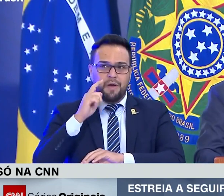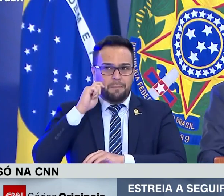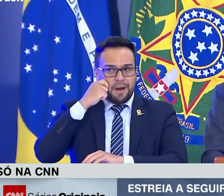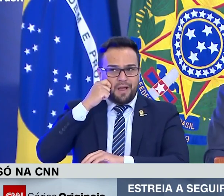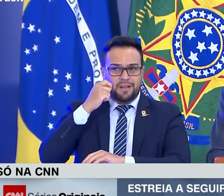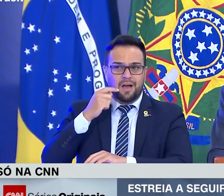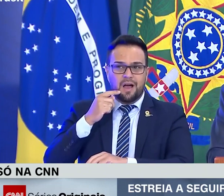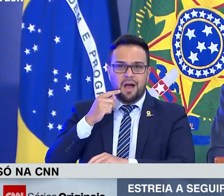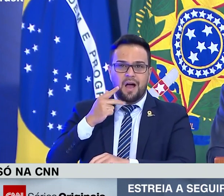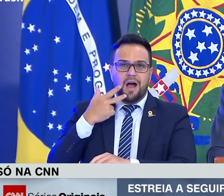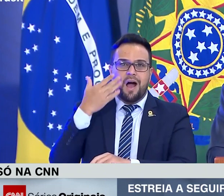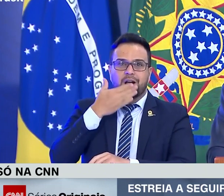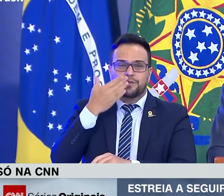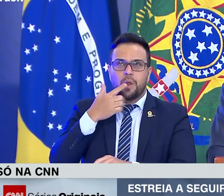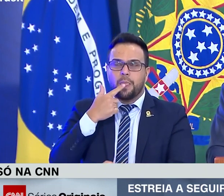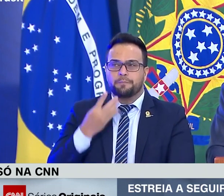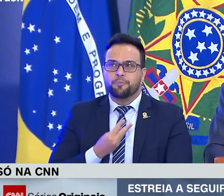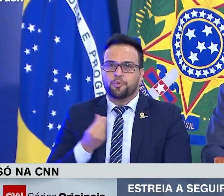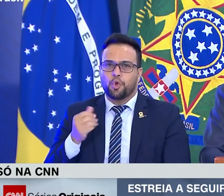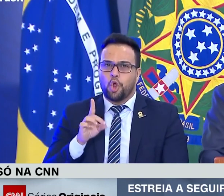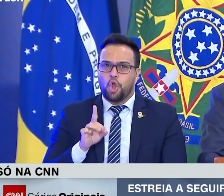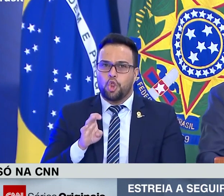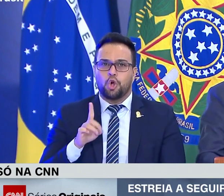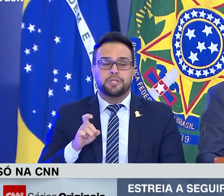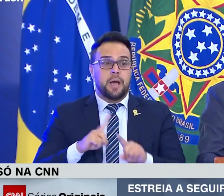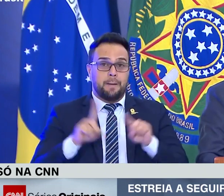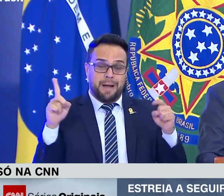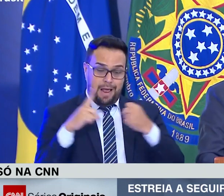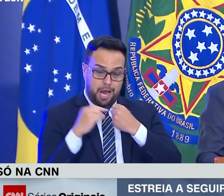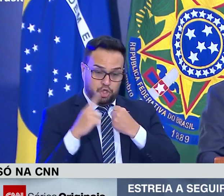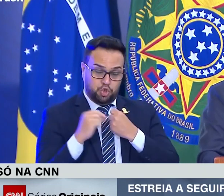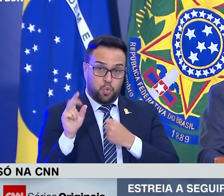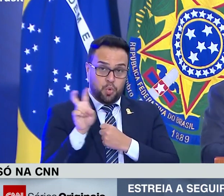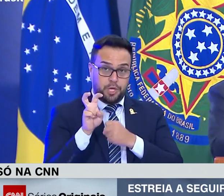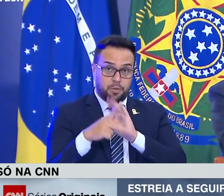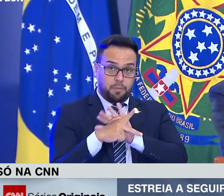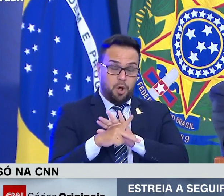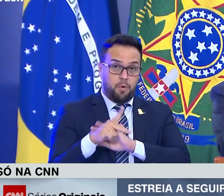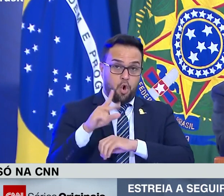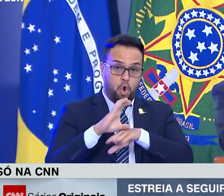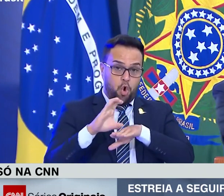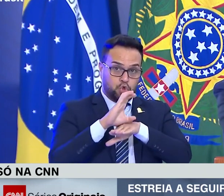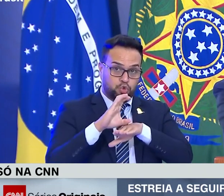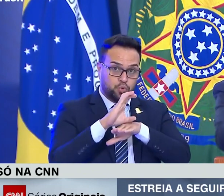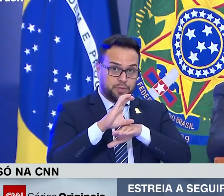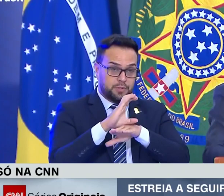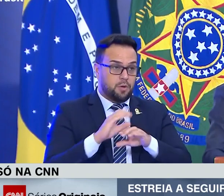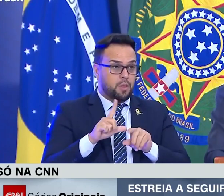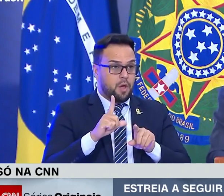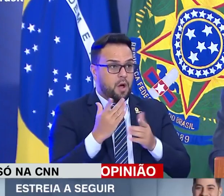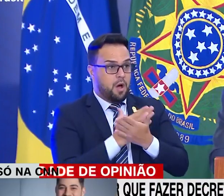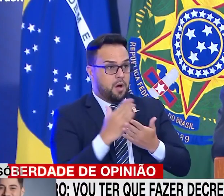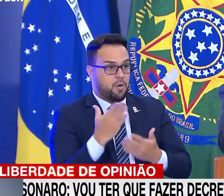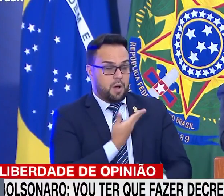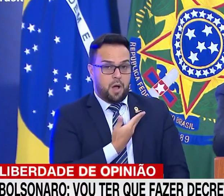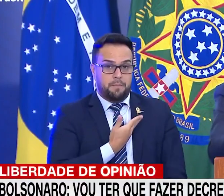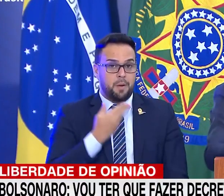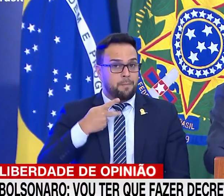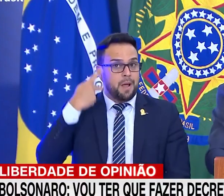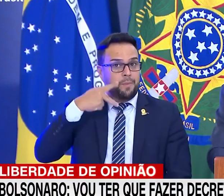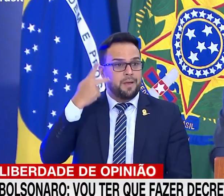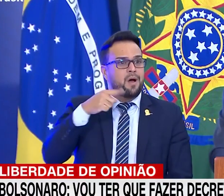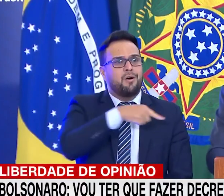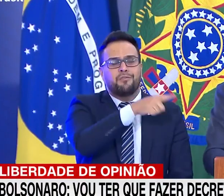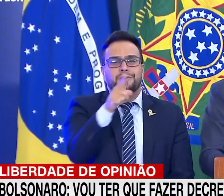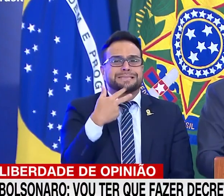Oi e esse decreto e o artigo 5º da canção um jovem meus amigos parlamentares estão aqui nem